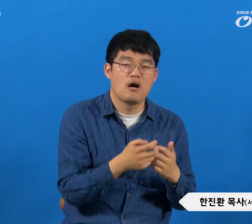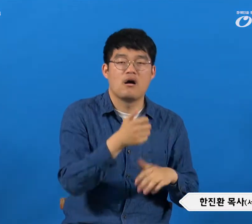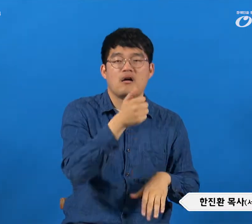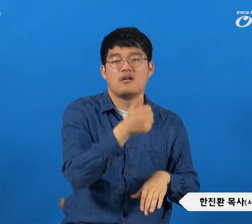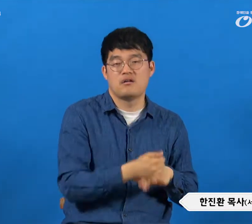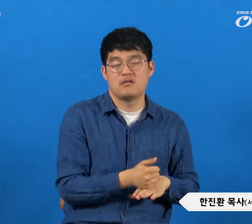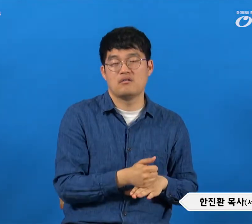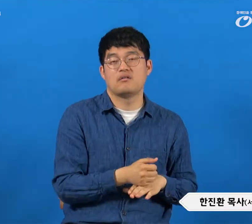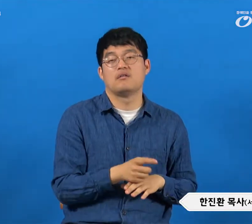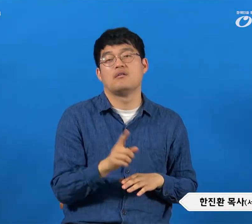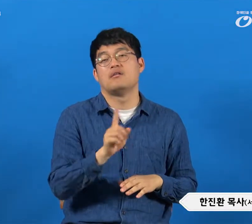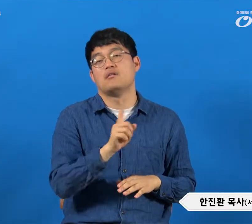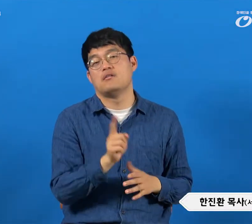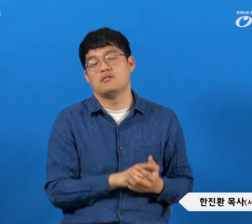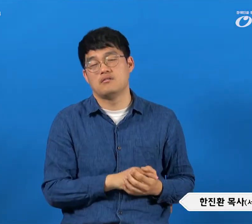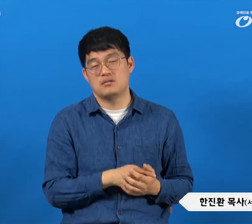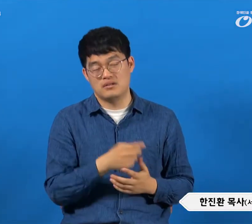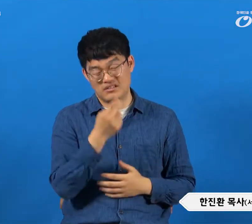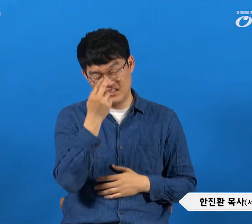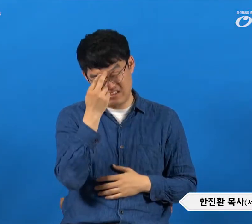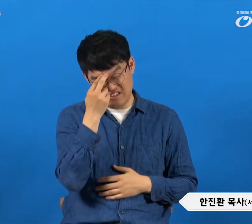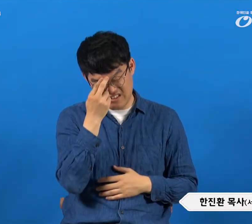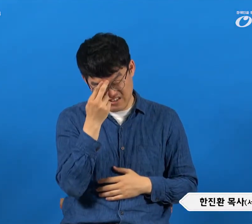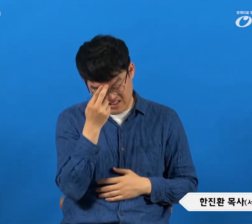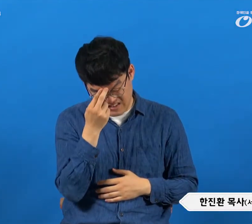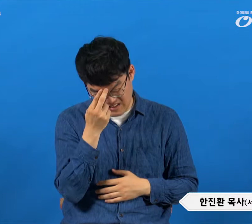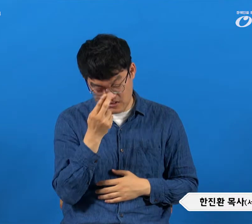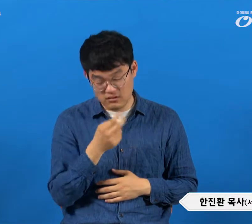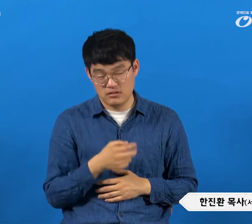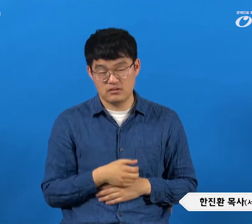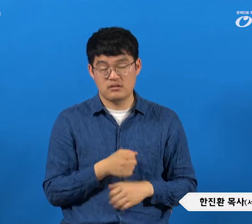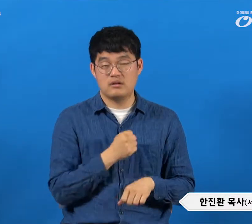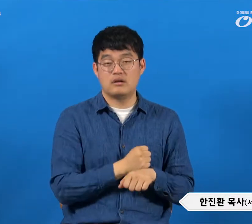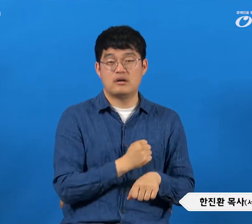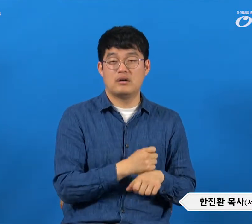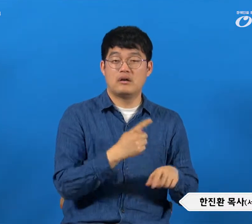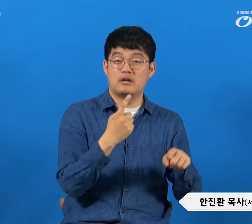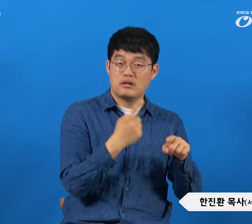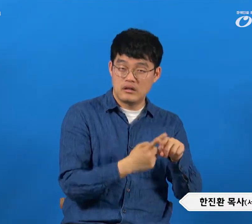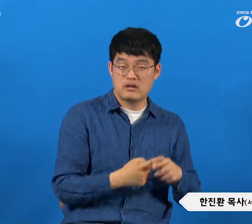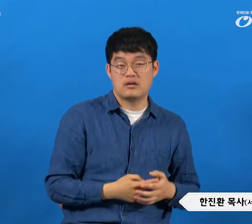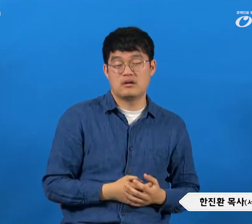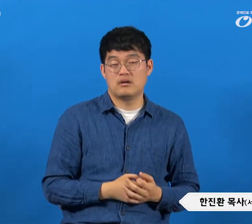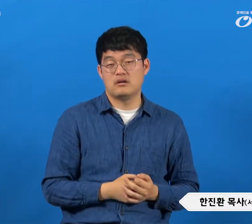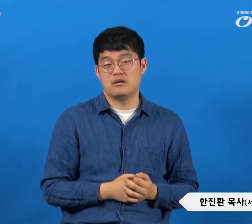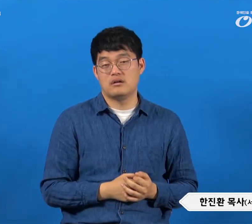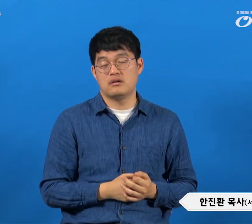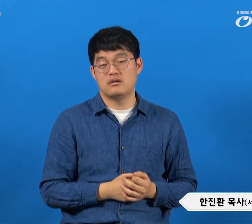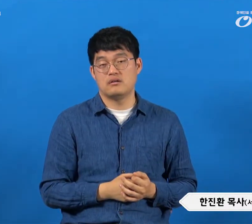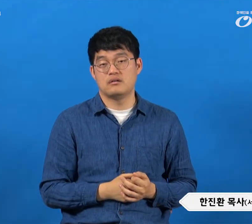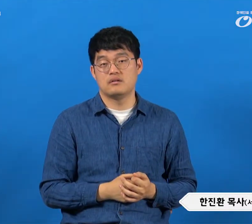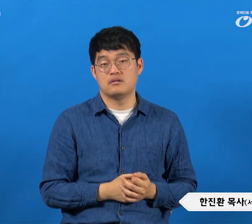그래서 얼마나 뭐 근심하고 그렇게 했을까.